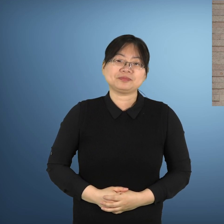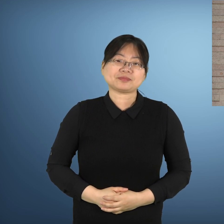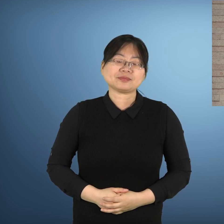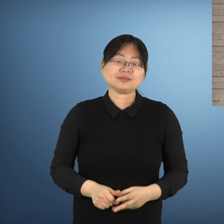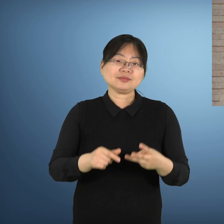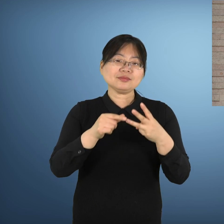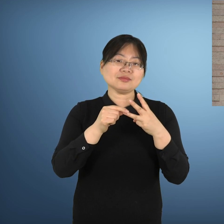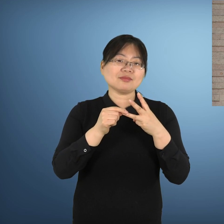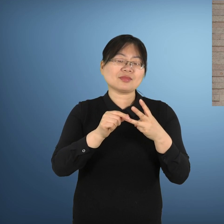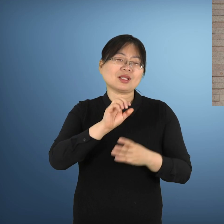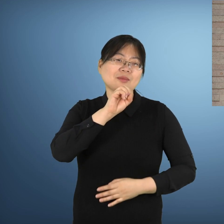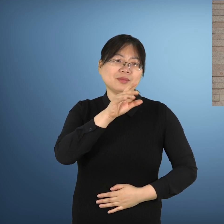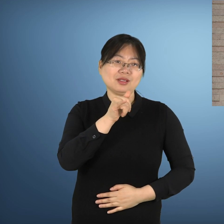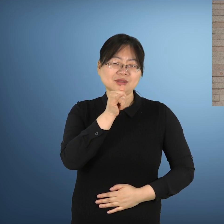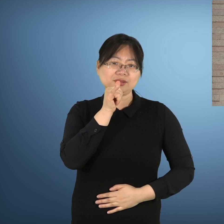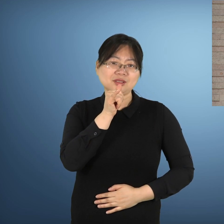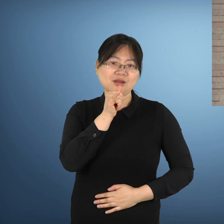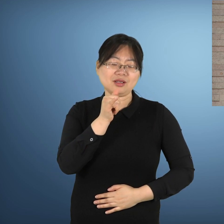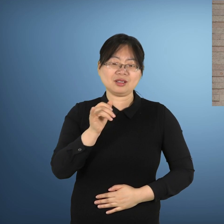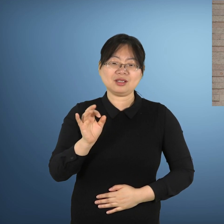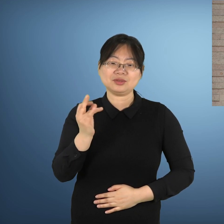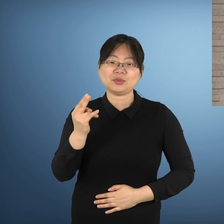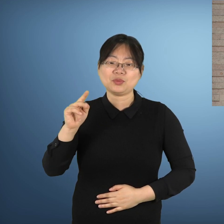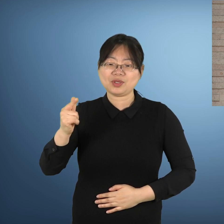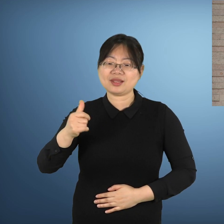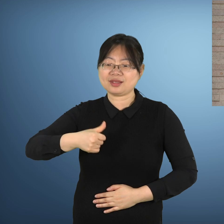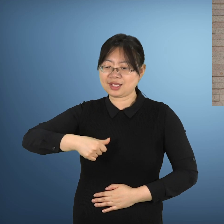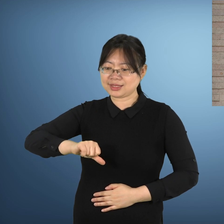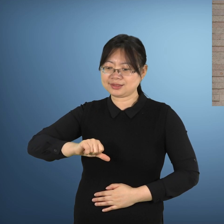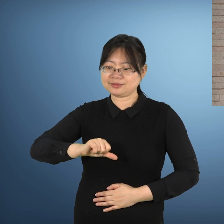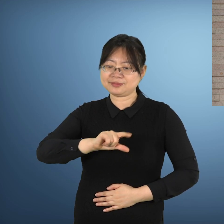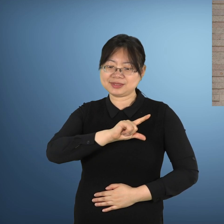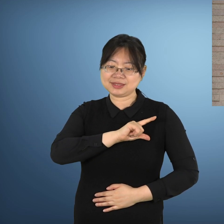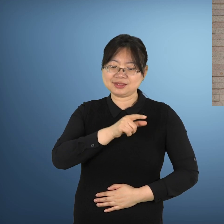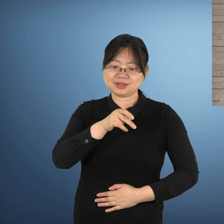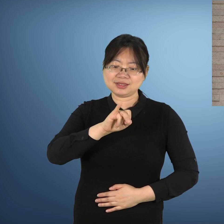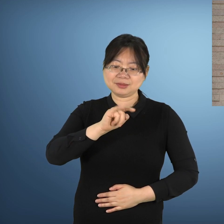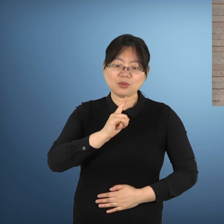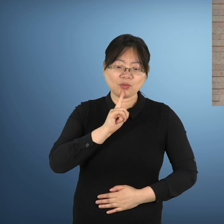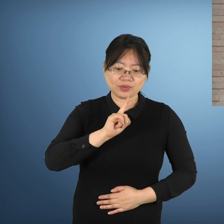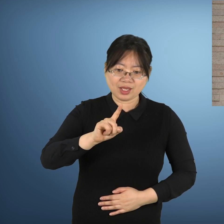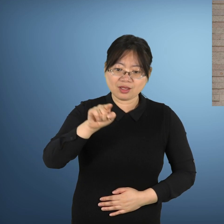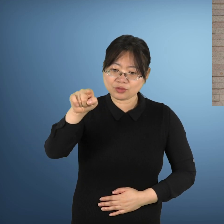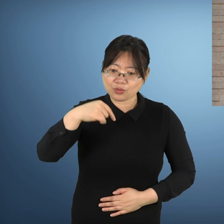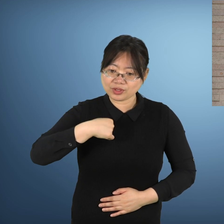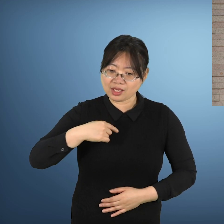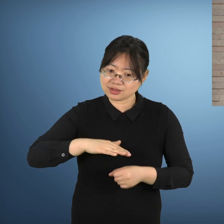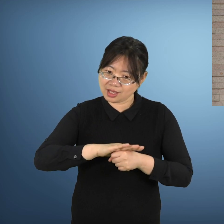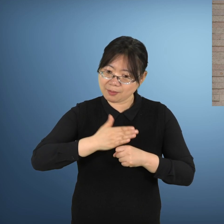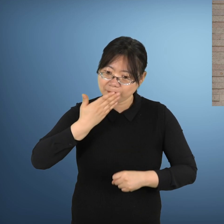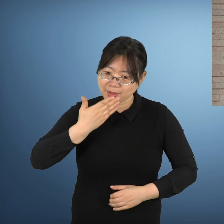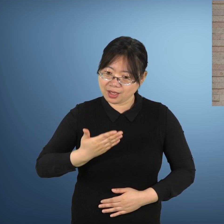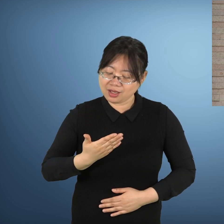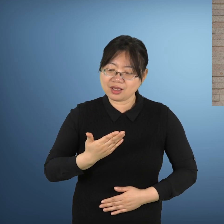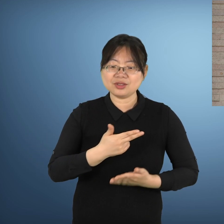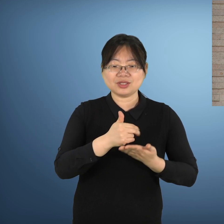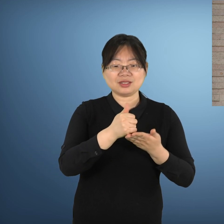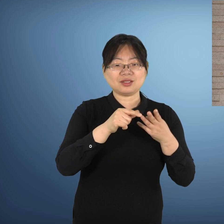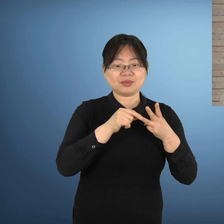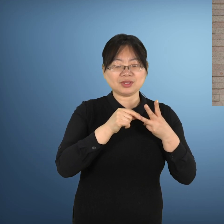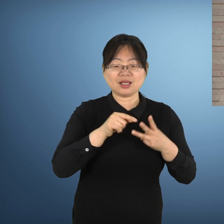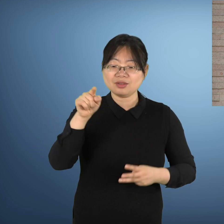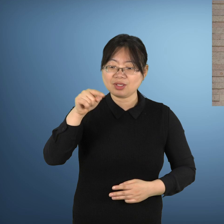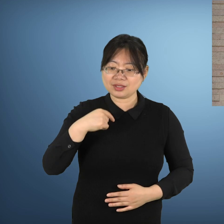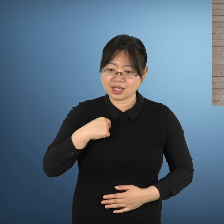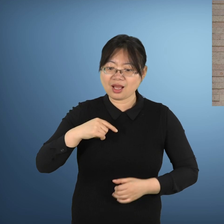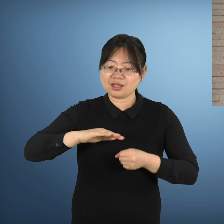세 번째 이르시되 요한의 아들 시몬아 네가 나를 사랑하느냐 하시니 주께서 세 번째 네가